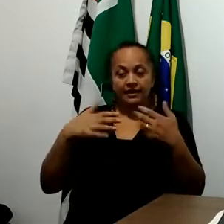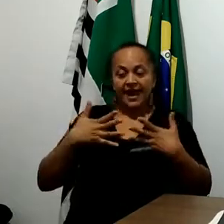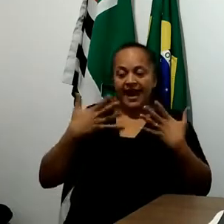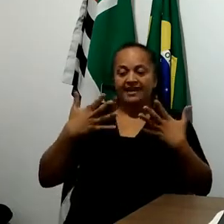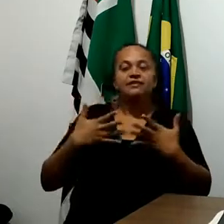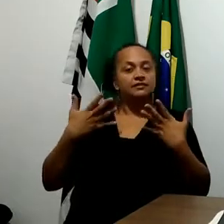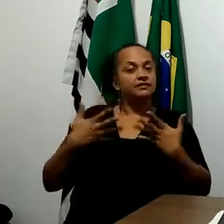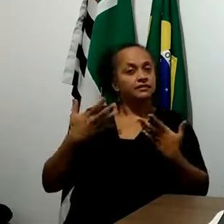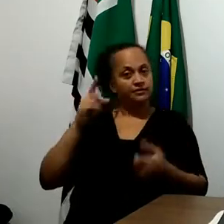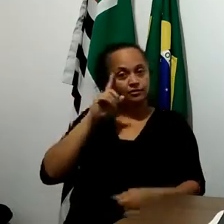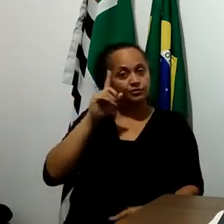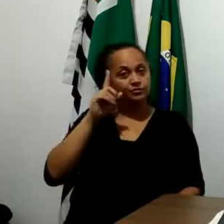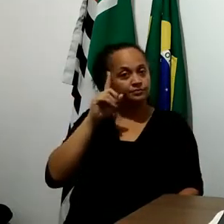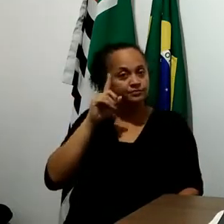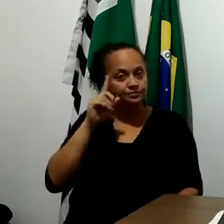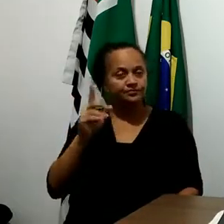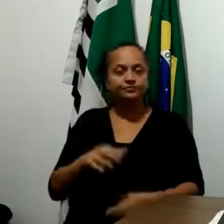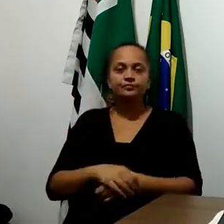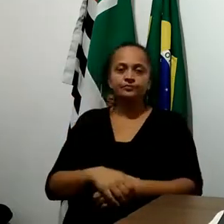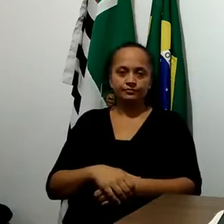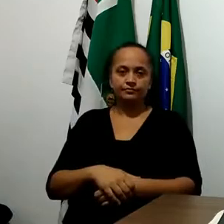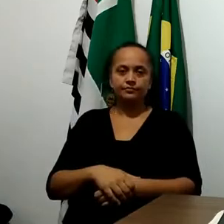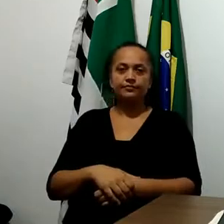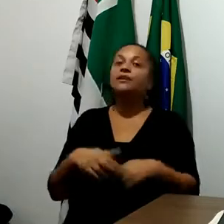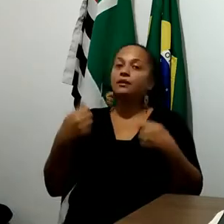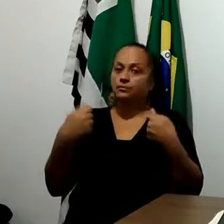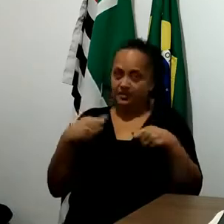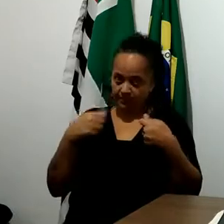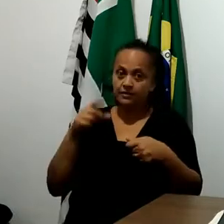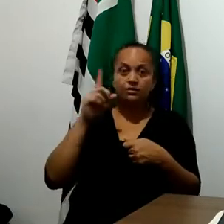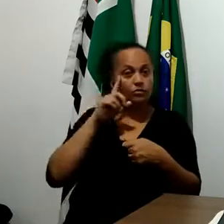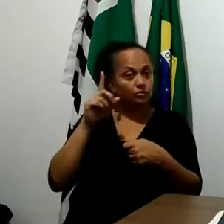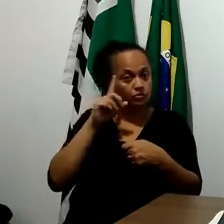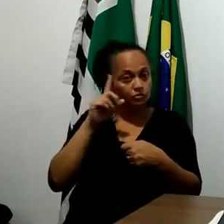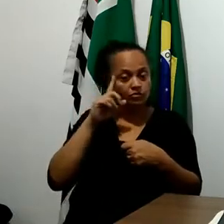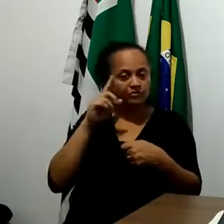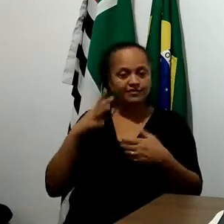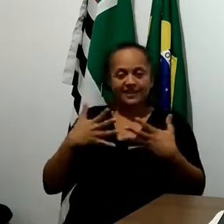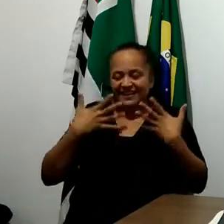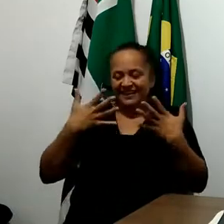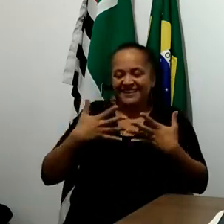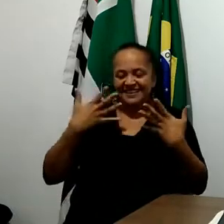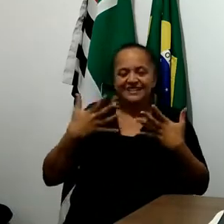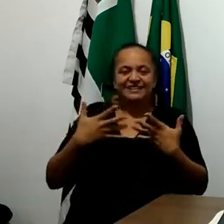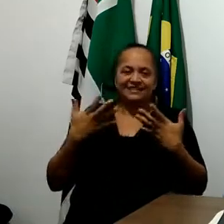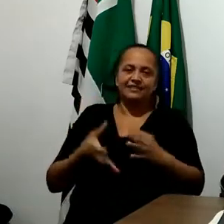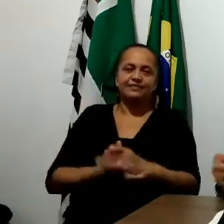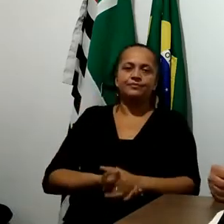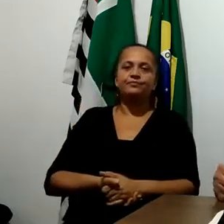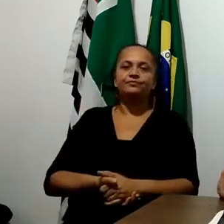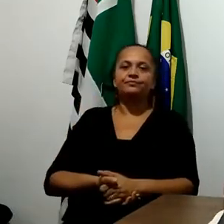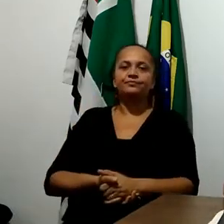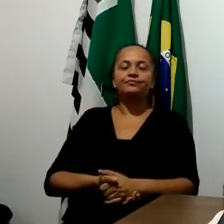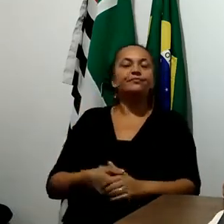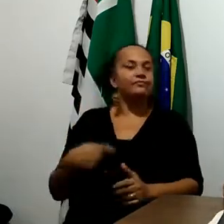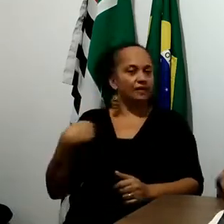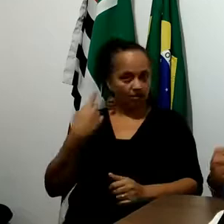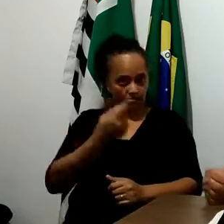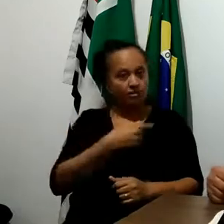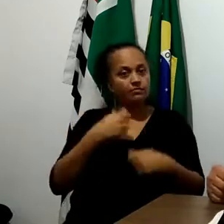os dias. Todos os dias a gente precisa ter uma motivação. Você precisa levantar de